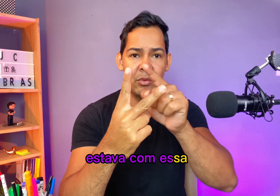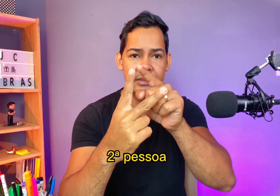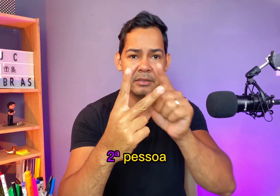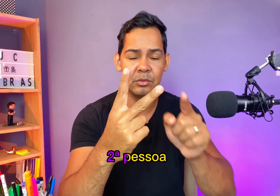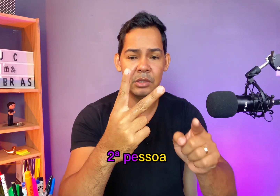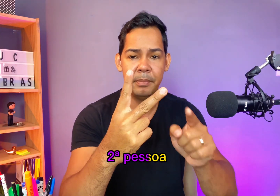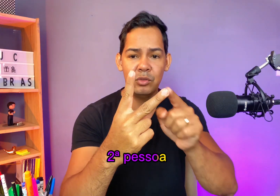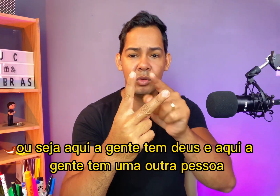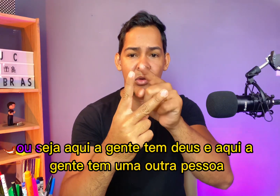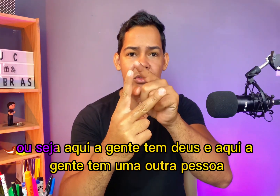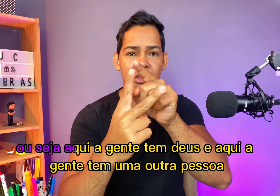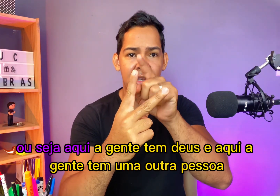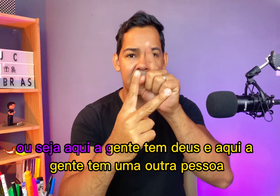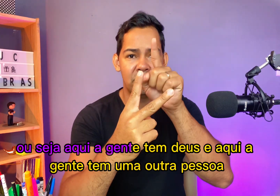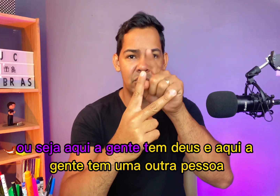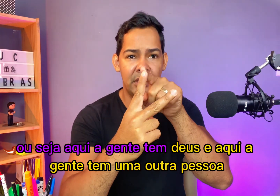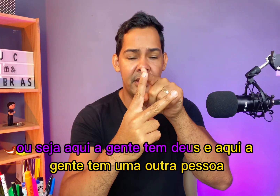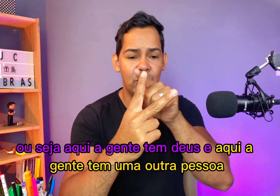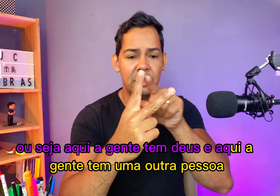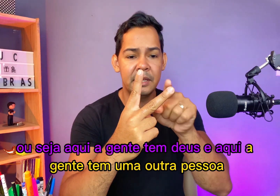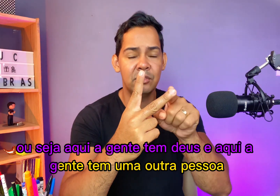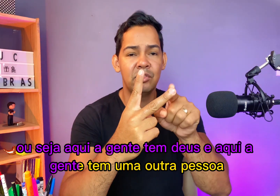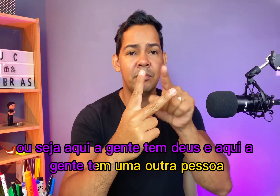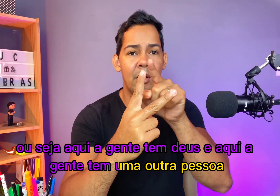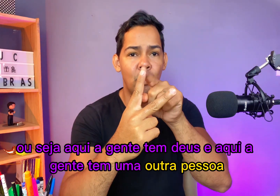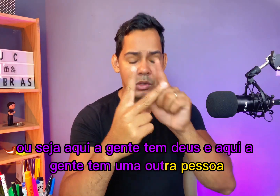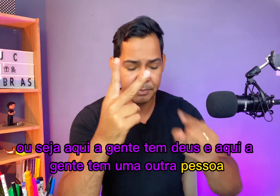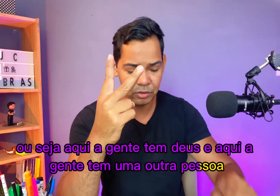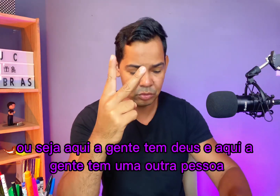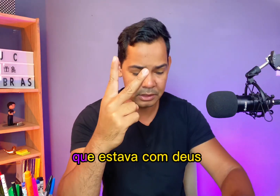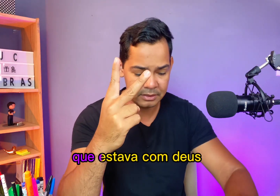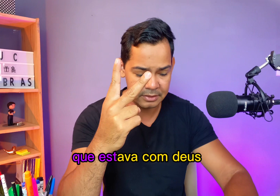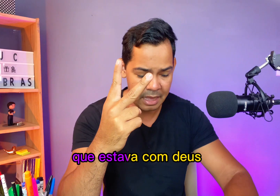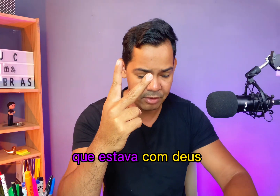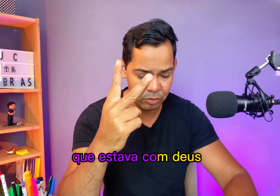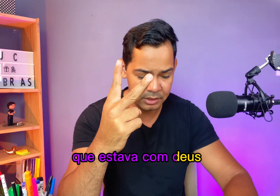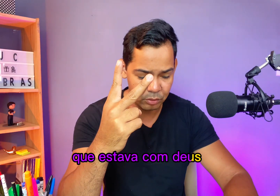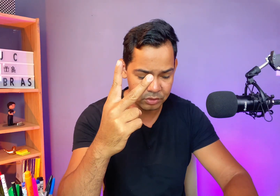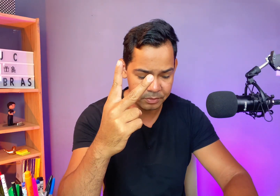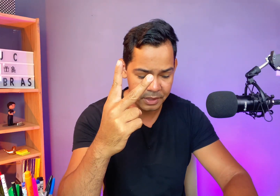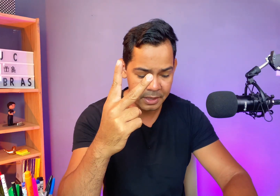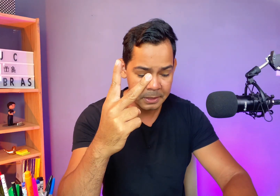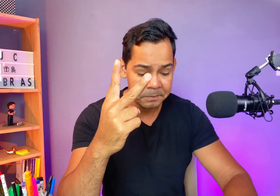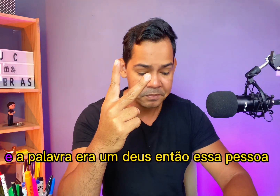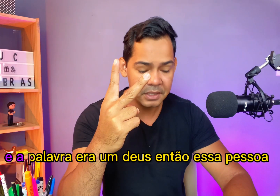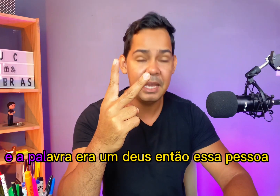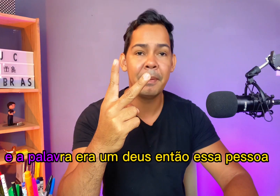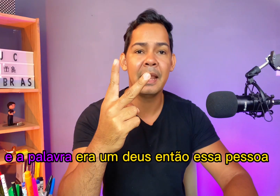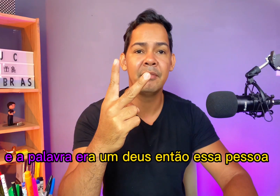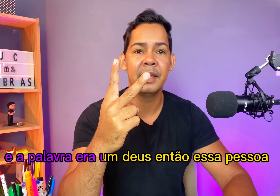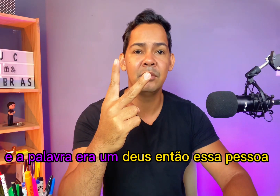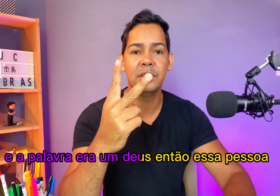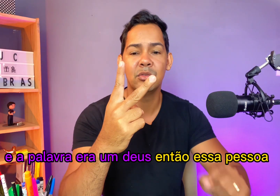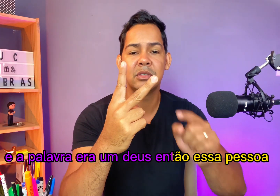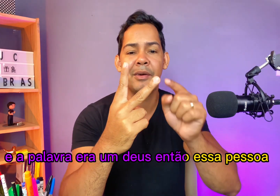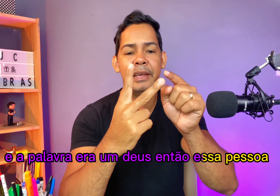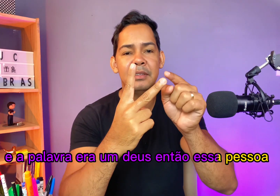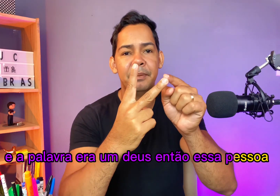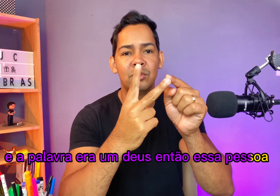essa segunda pessoa. Ou seja, aqui a gente tem Deus e aqui a gente tem uma outra pessoa que estava com Deus. E a palavra era um Deus. Então essa pessoa,